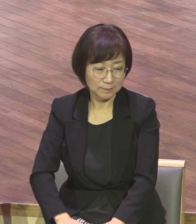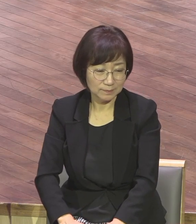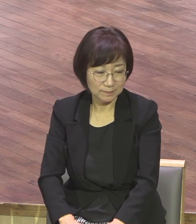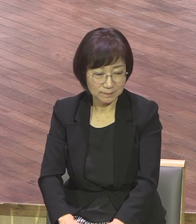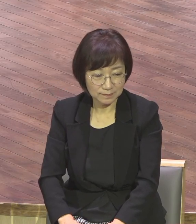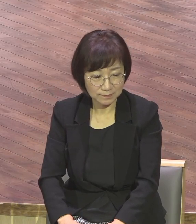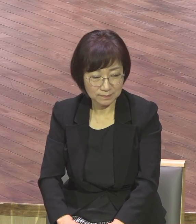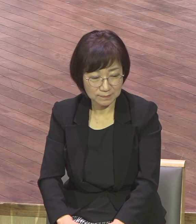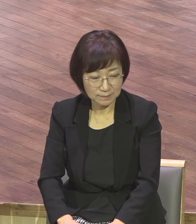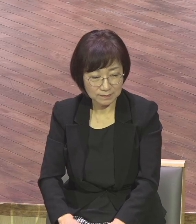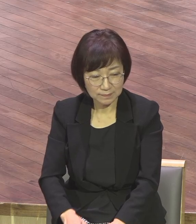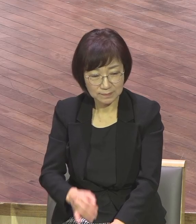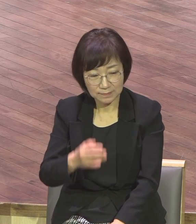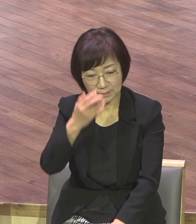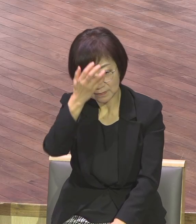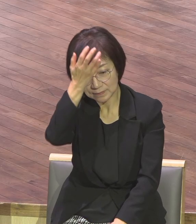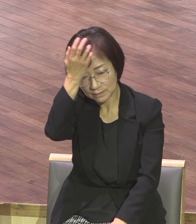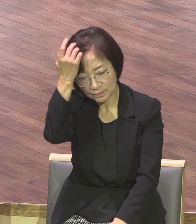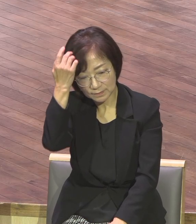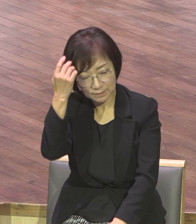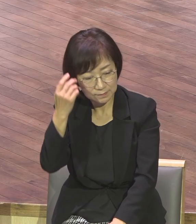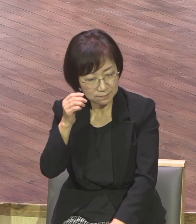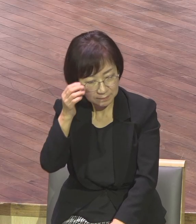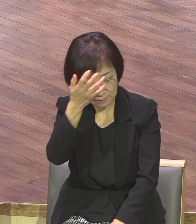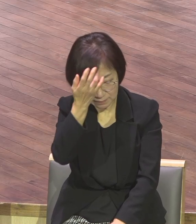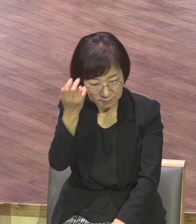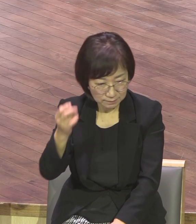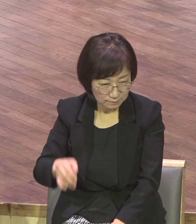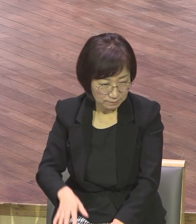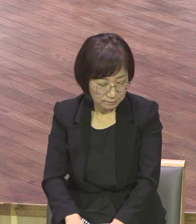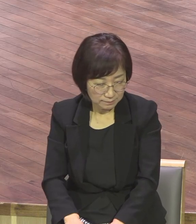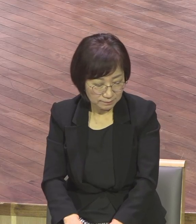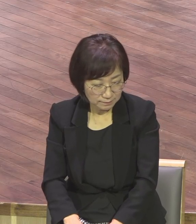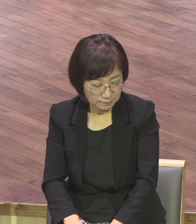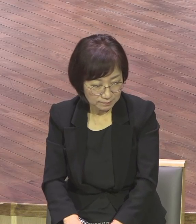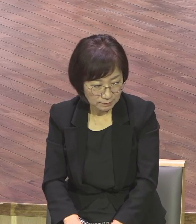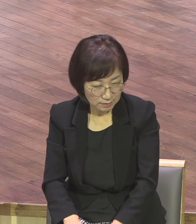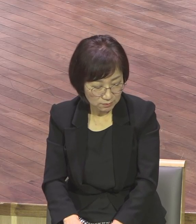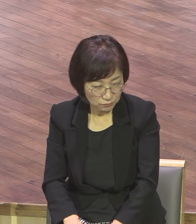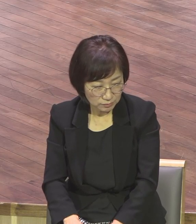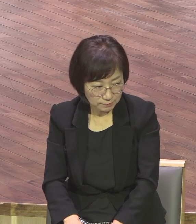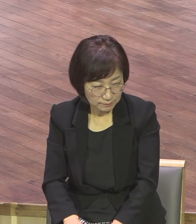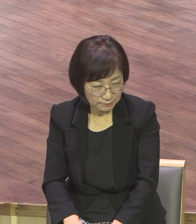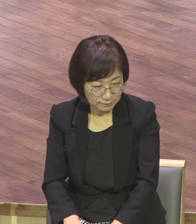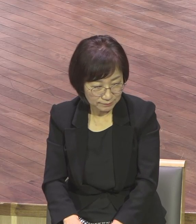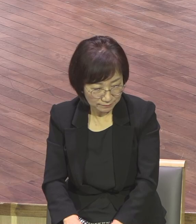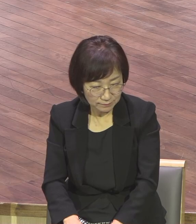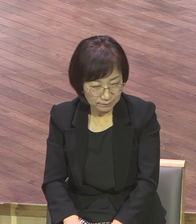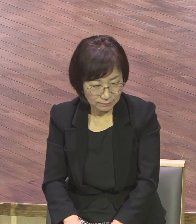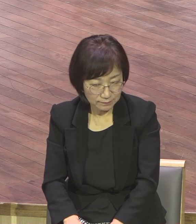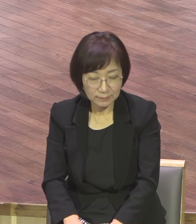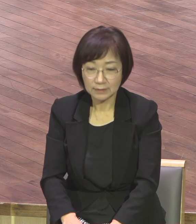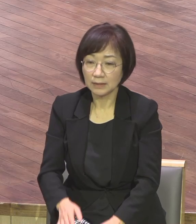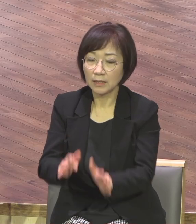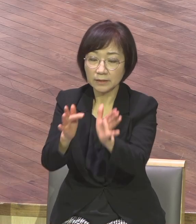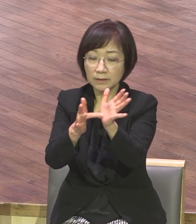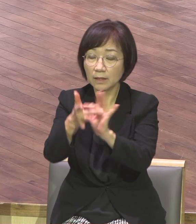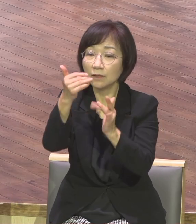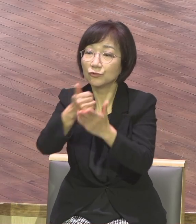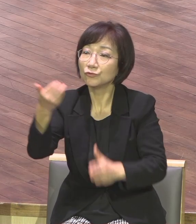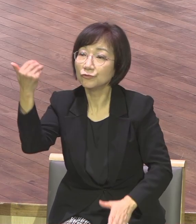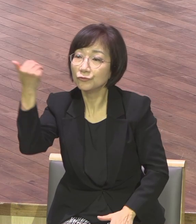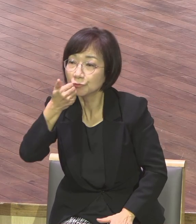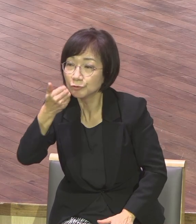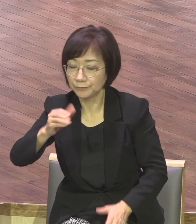심지가 견고하라. 견고해집니까? 중요한 거는요, 예수님이 나의 그리스도, 내 인생 모든 문제